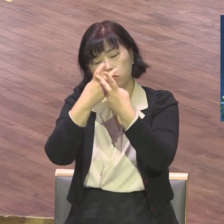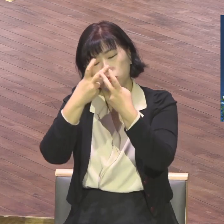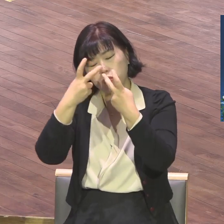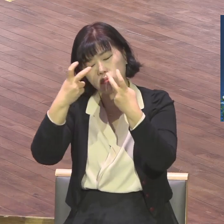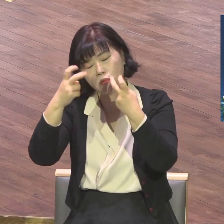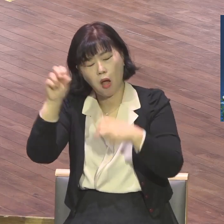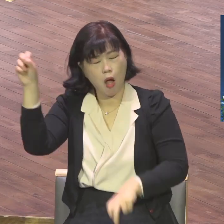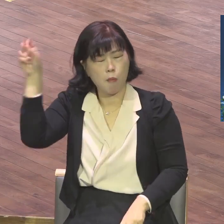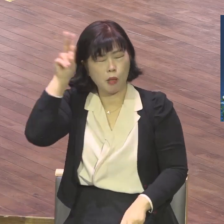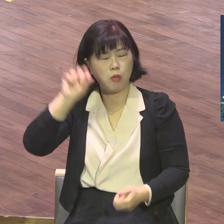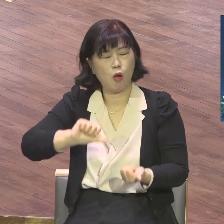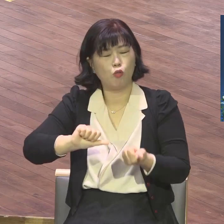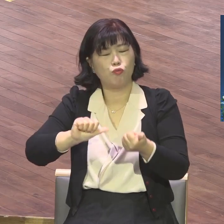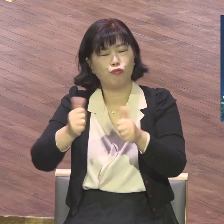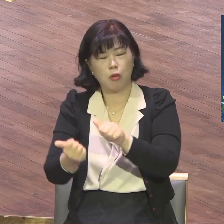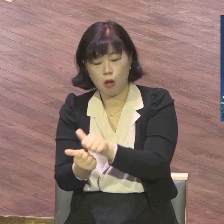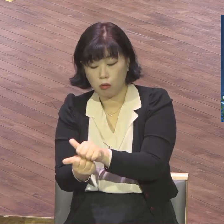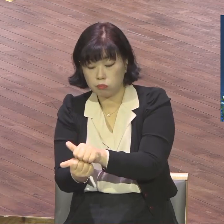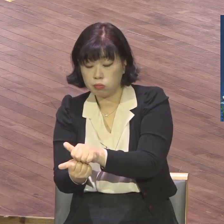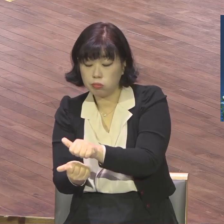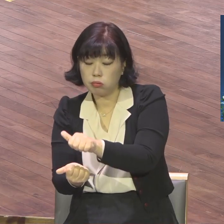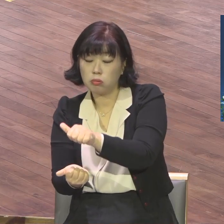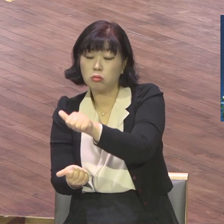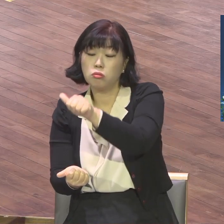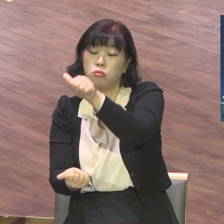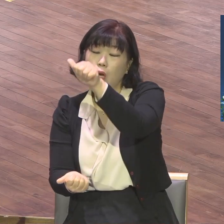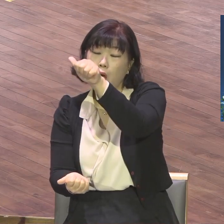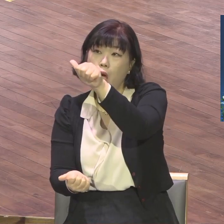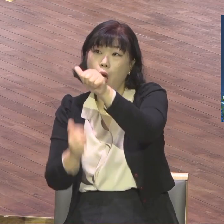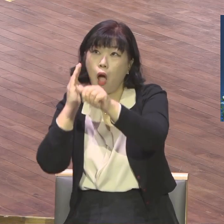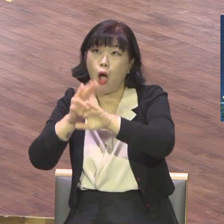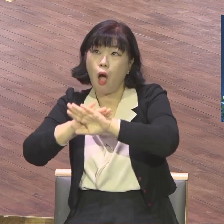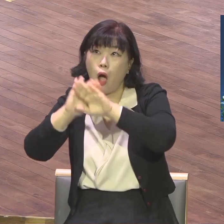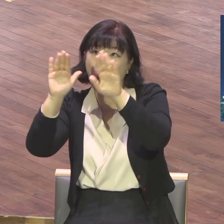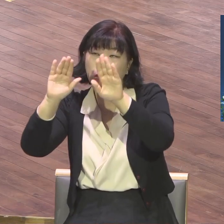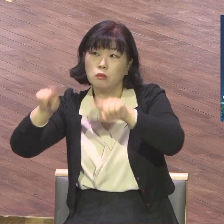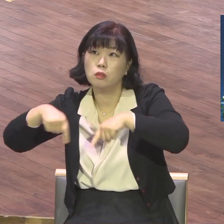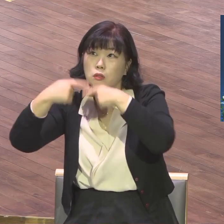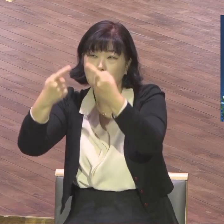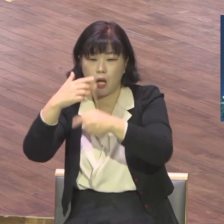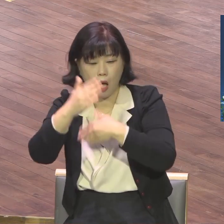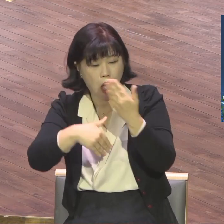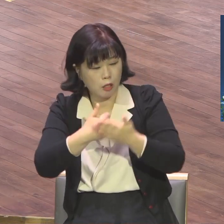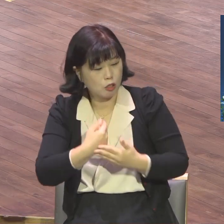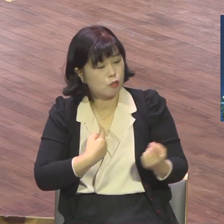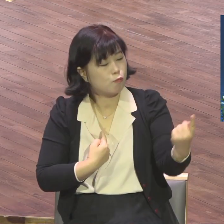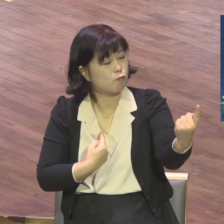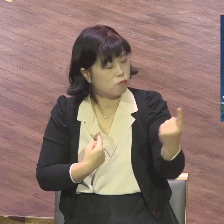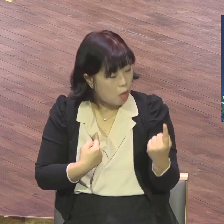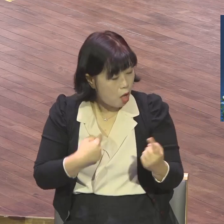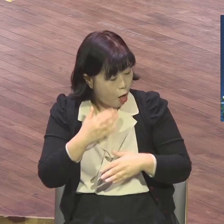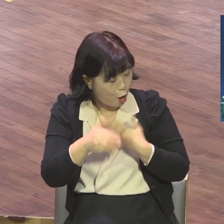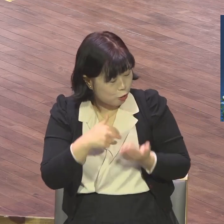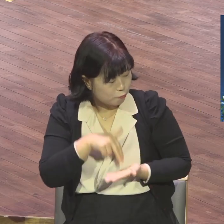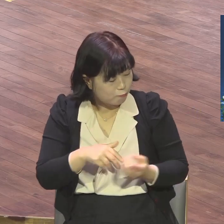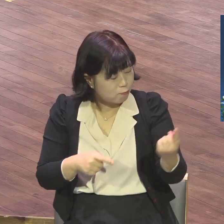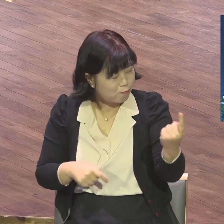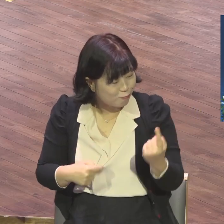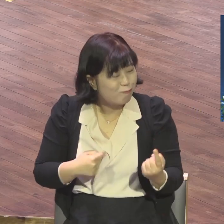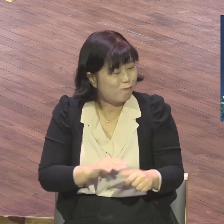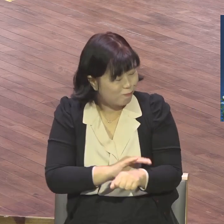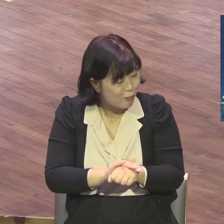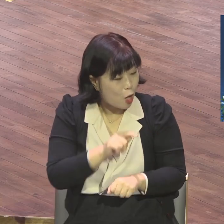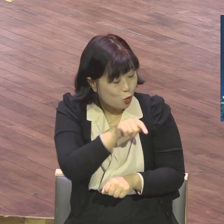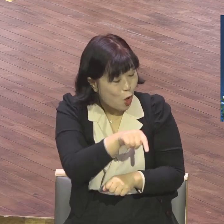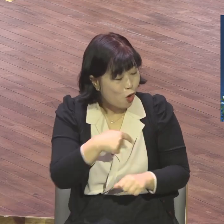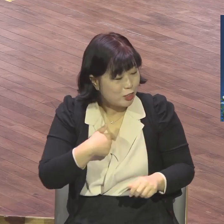여운교회가 성교한 교회를 성교에 내가 올인하다가 왔습니다. 그래서 고 앤드 씨 앤드 개척할 때 붙이는 거, 제가